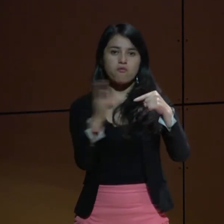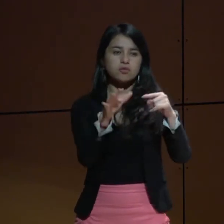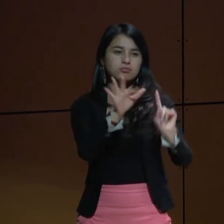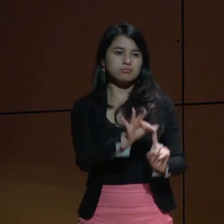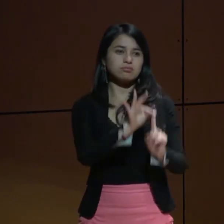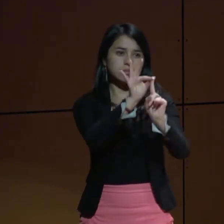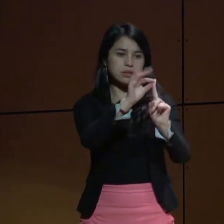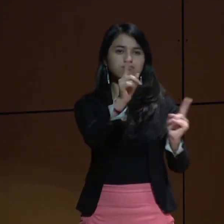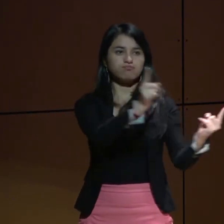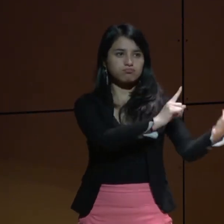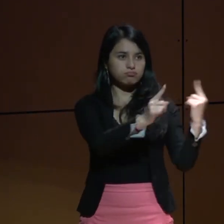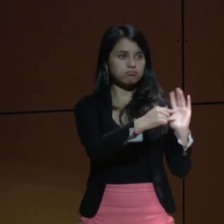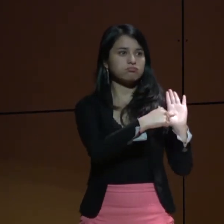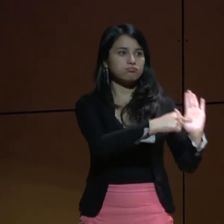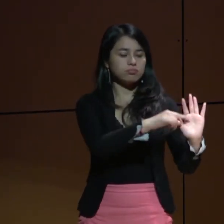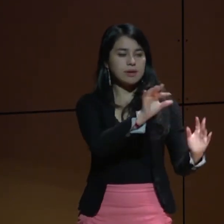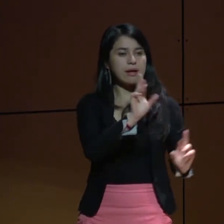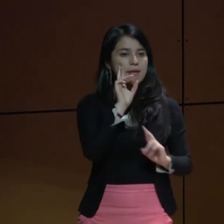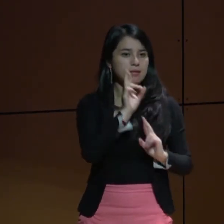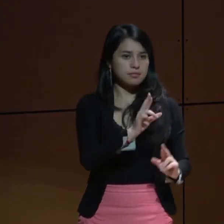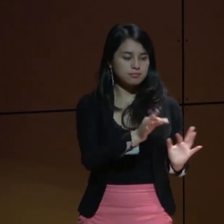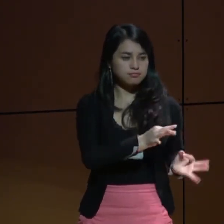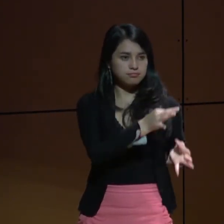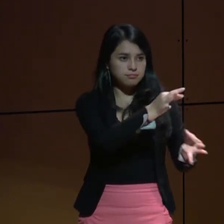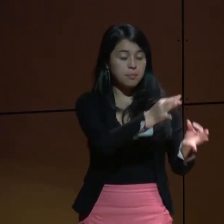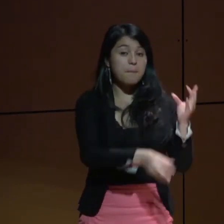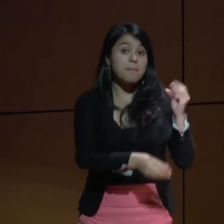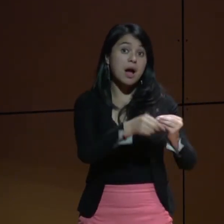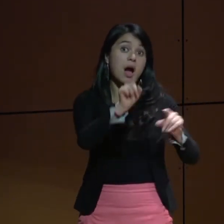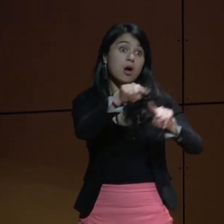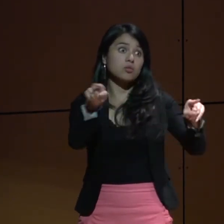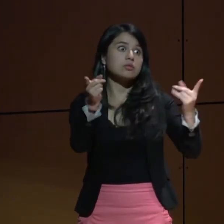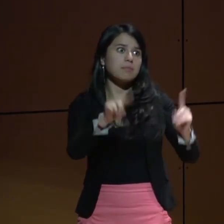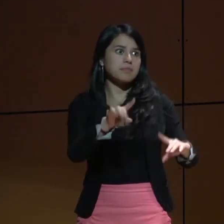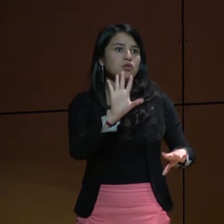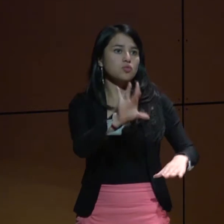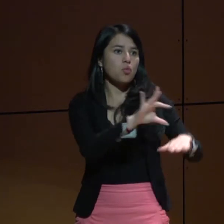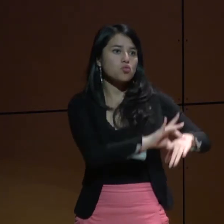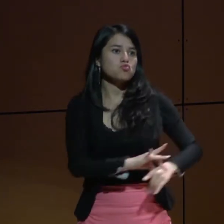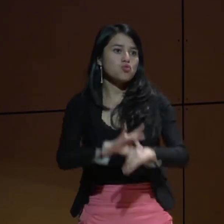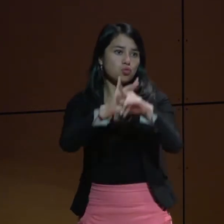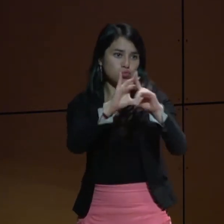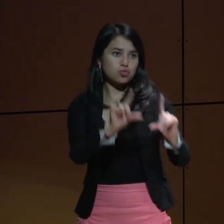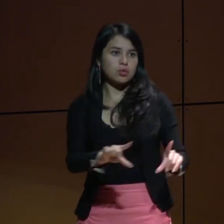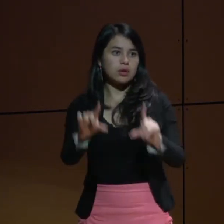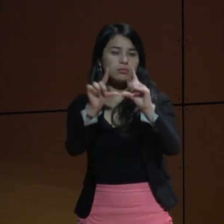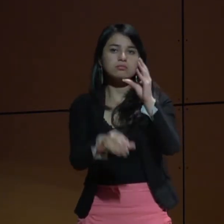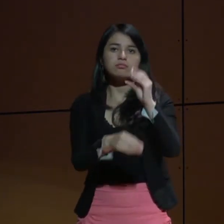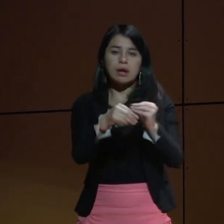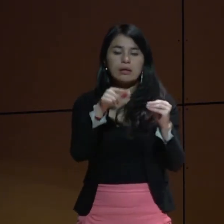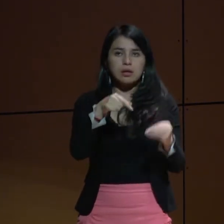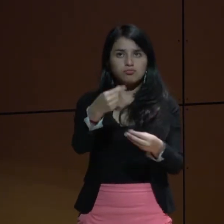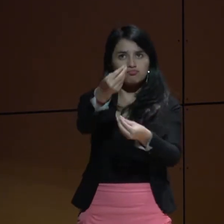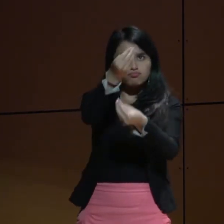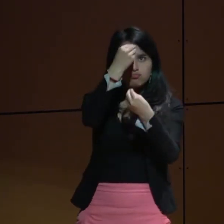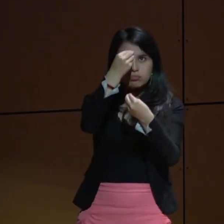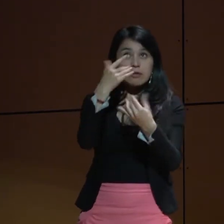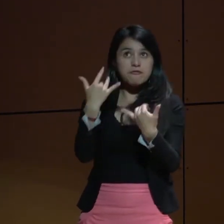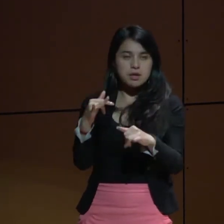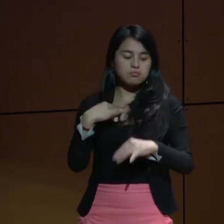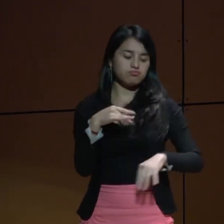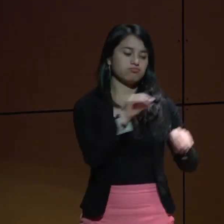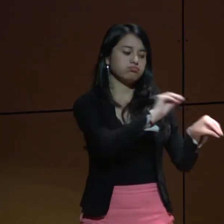especializados y algunos han obtenido doctorados y se dedican a formar a